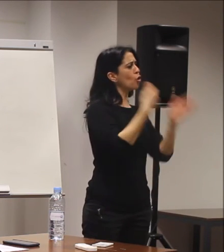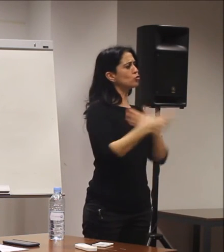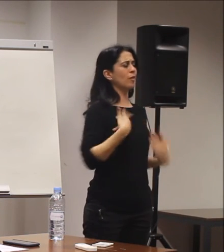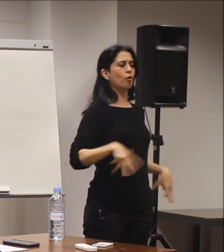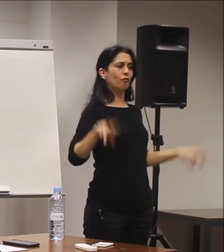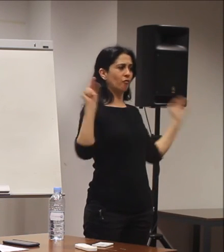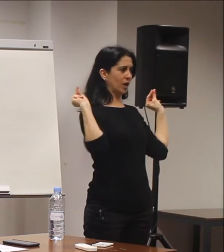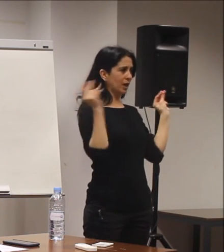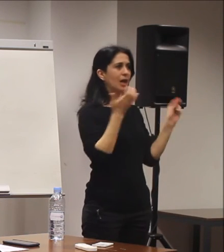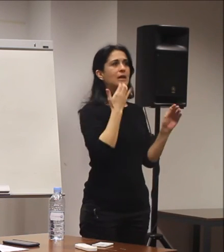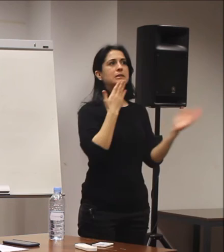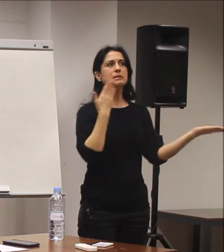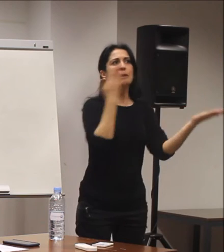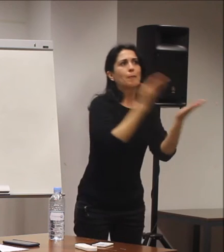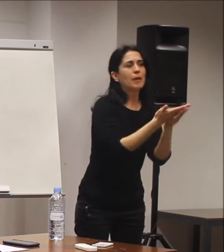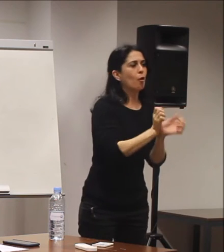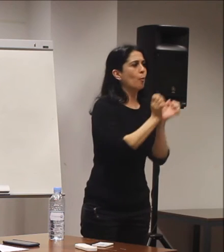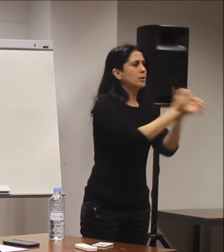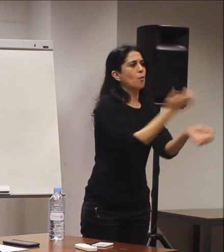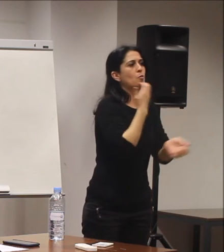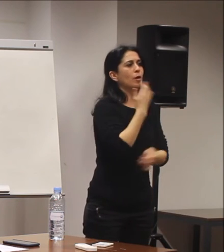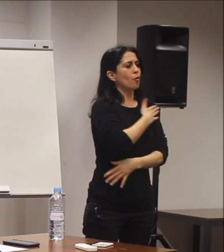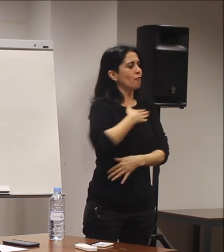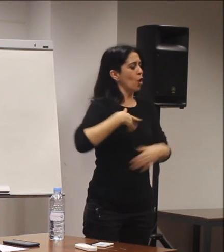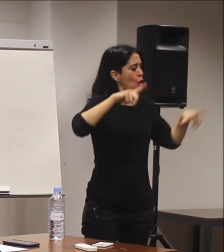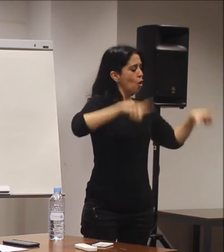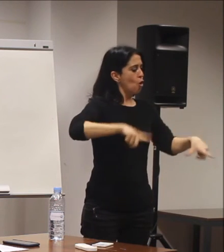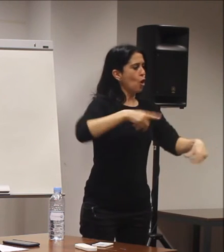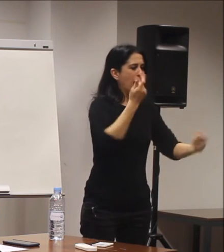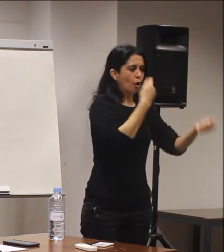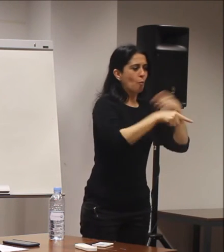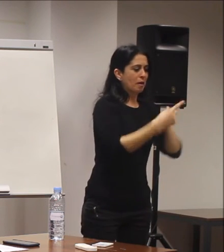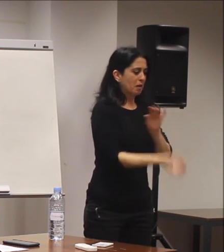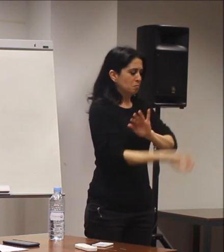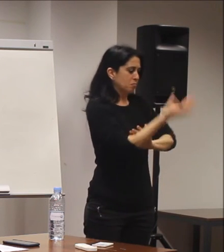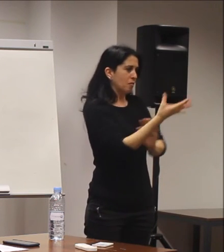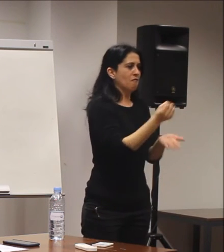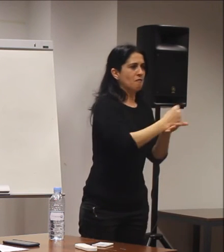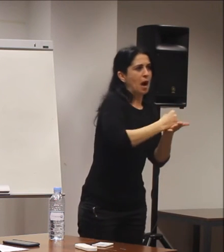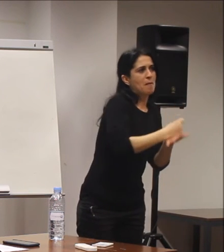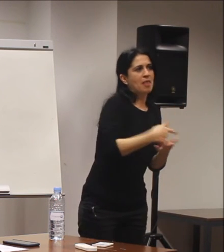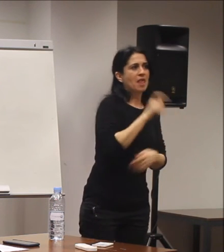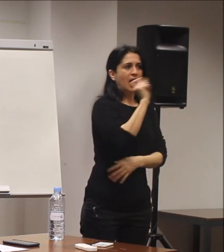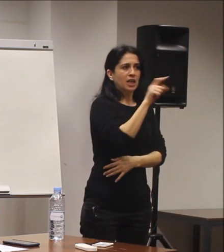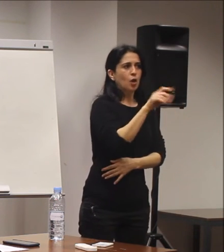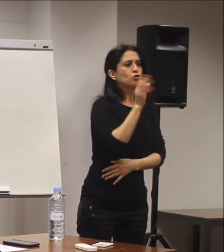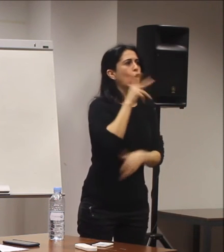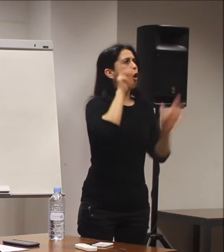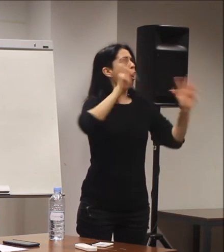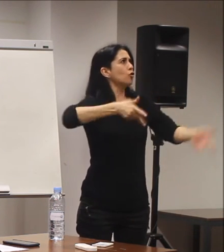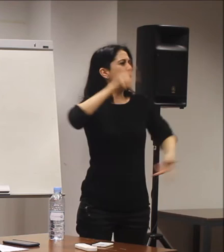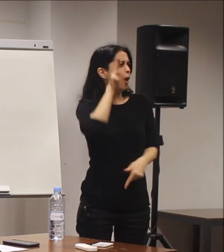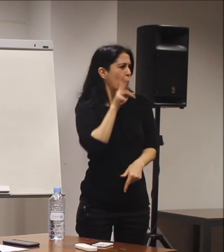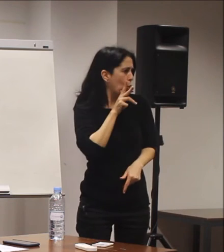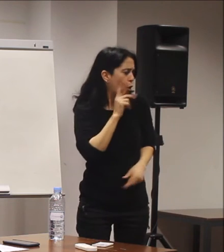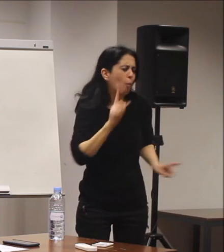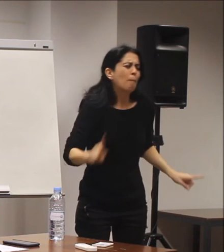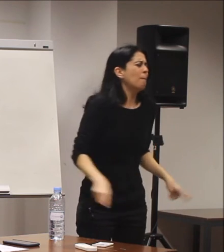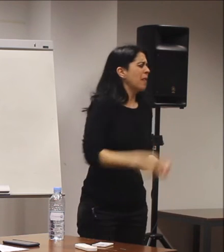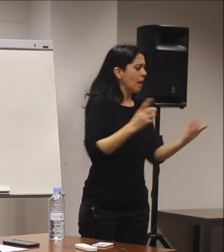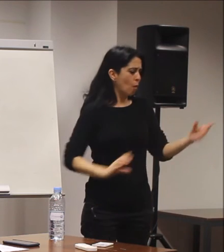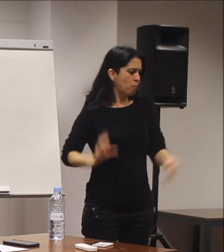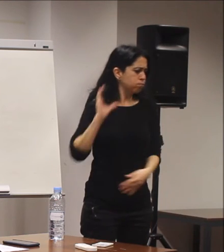pides un préstamo para comprar un local comercial y montar una farmacia, un kiosco o un hotel de lujo, da lo mismo la